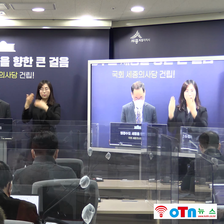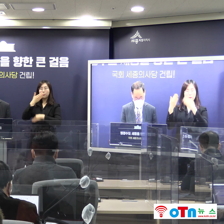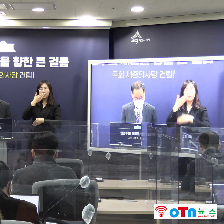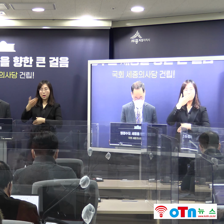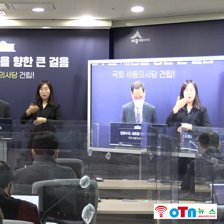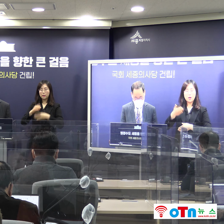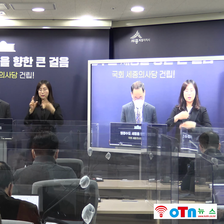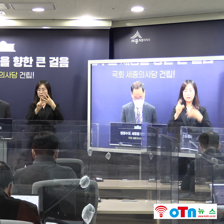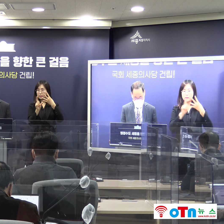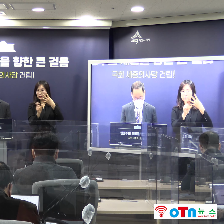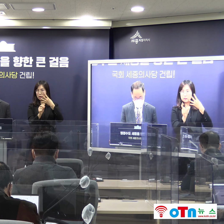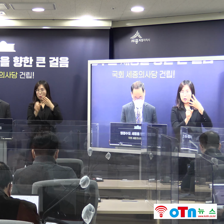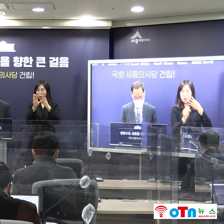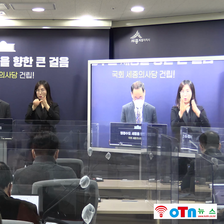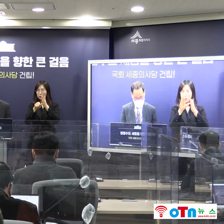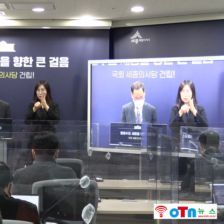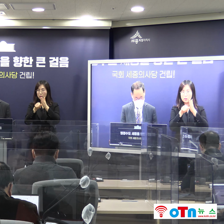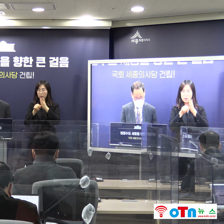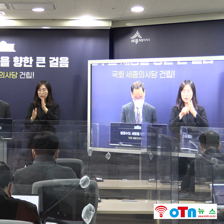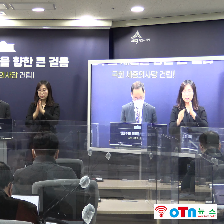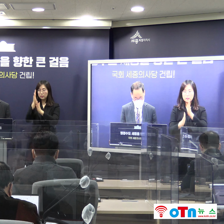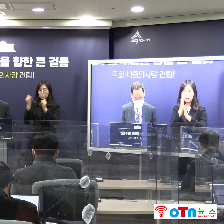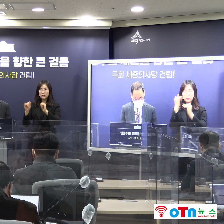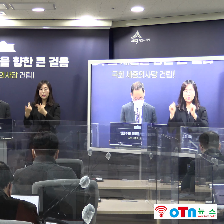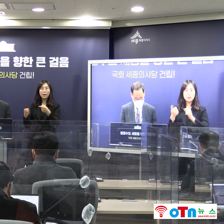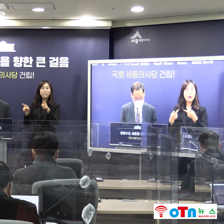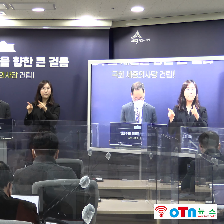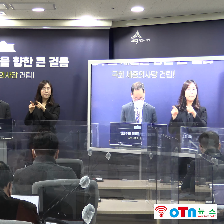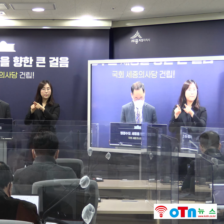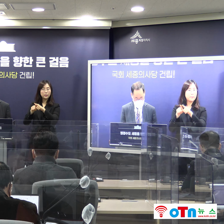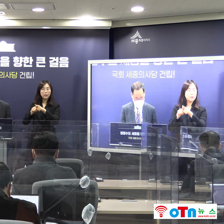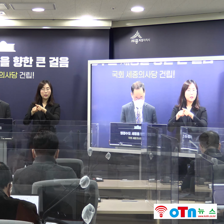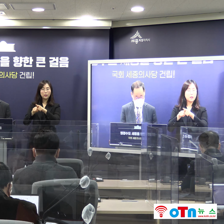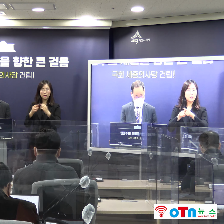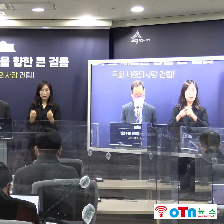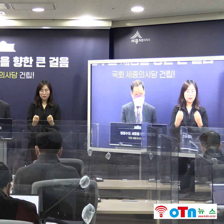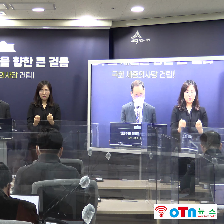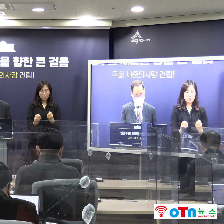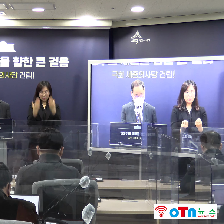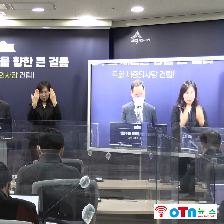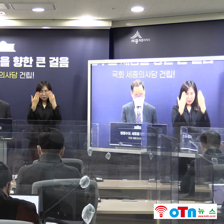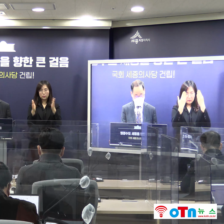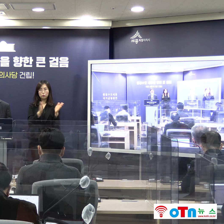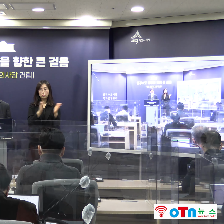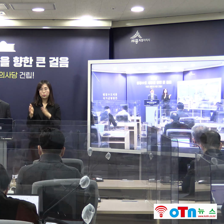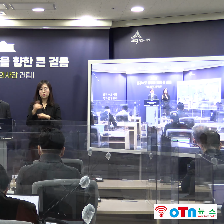개관식에도 많은 시민들과 함께 할 수 있도록 이곳에서 개관 행사를 준비할 예정입니다.